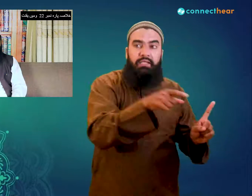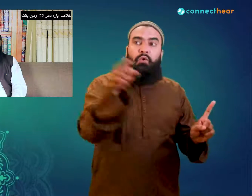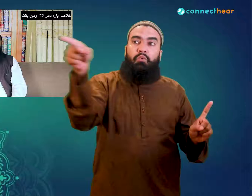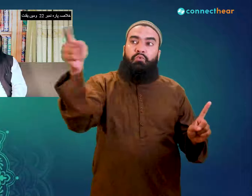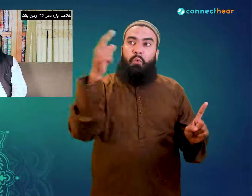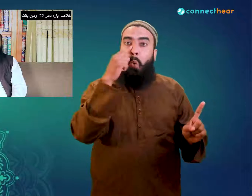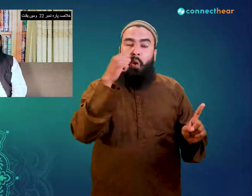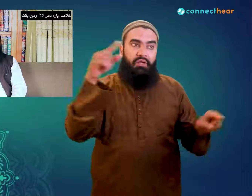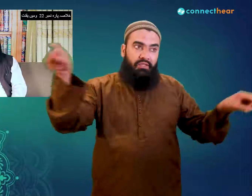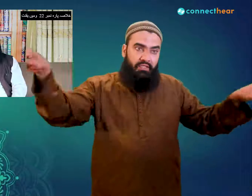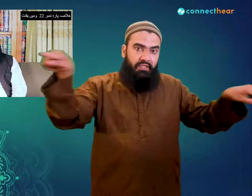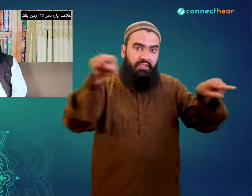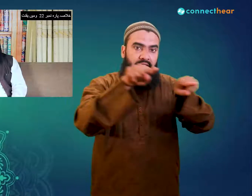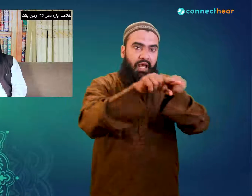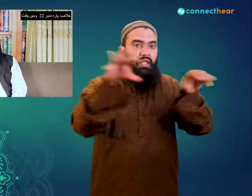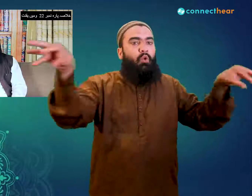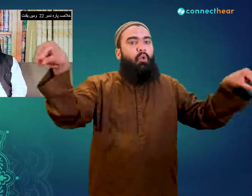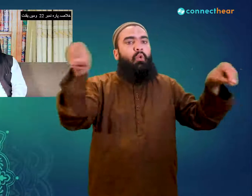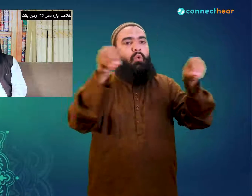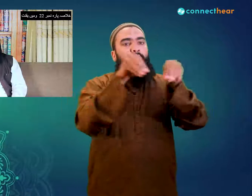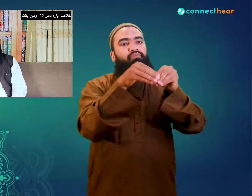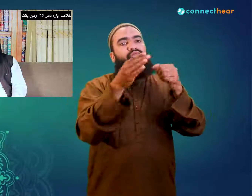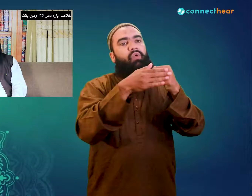سے ختم فرمایا گیا